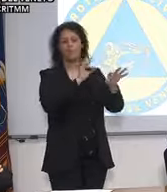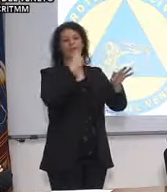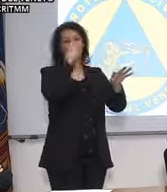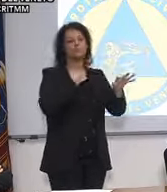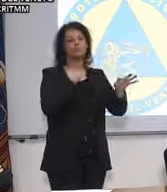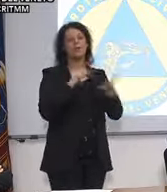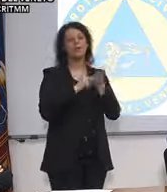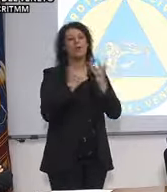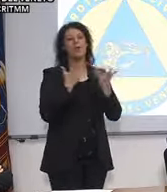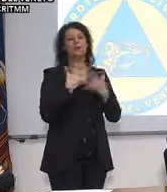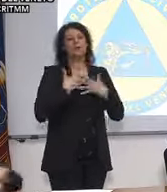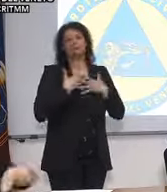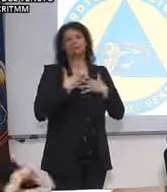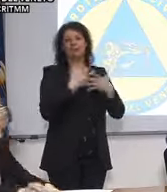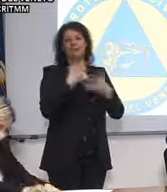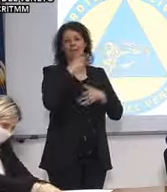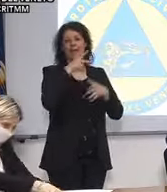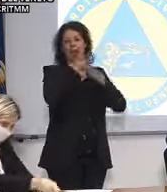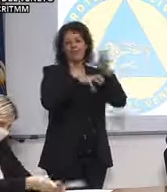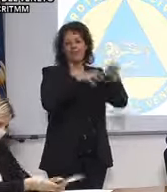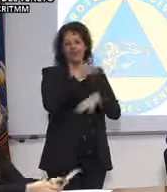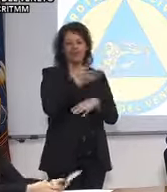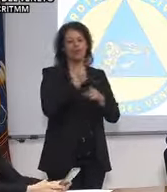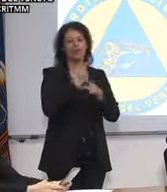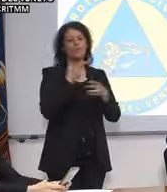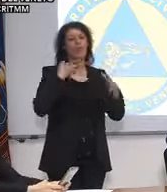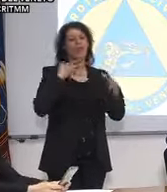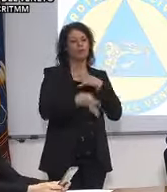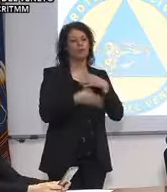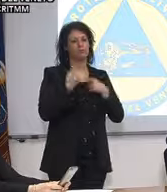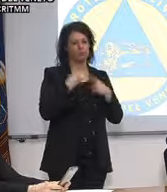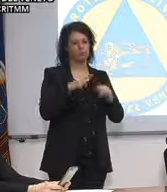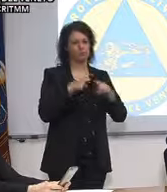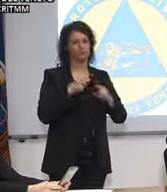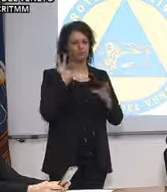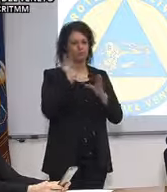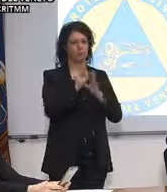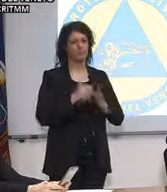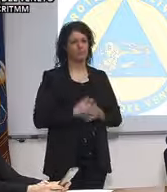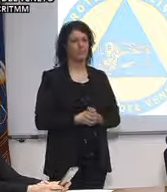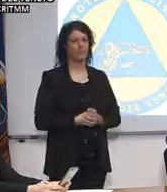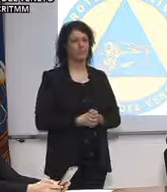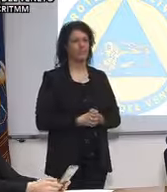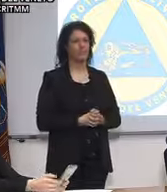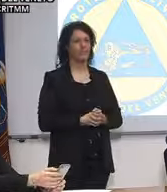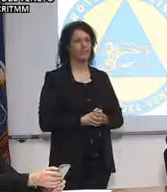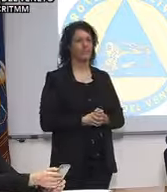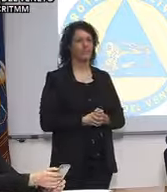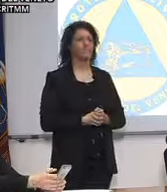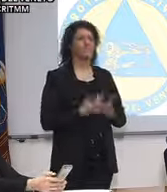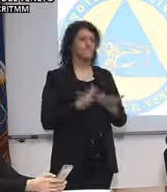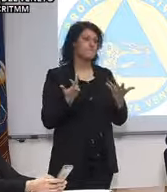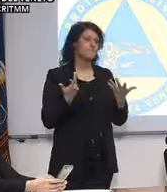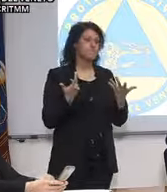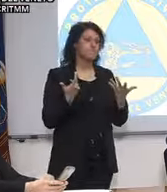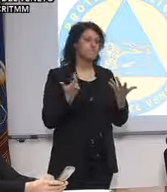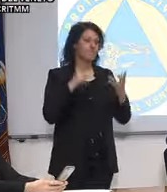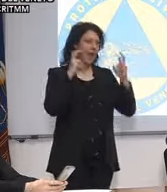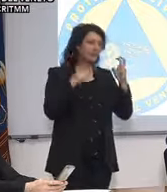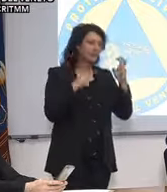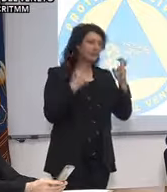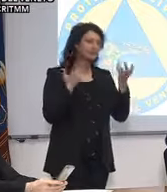e stiamo facendo questo approfondimento, posto ad anticipare questo. E secondo me anche questo è un tema...